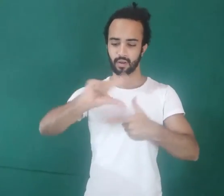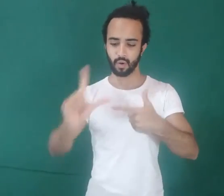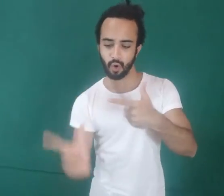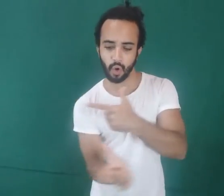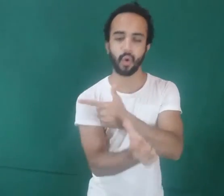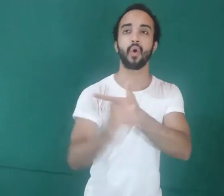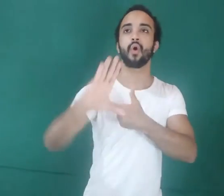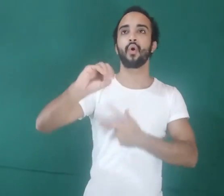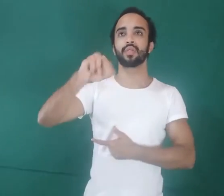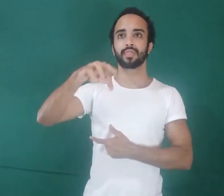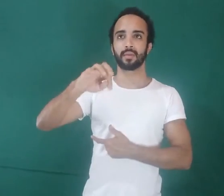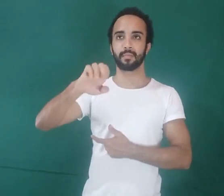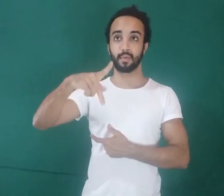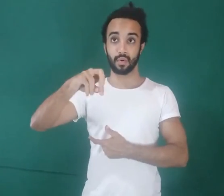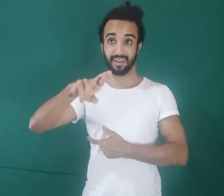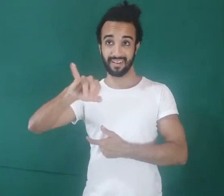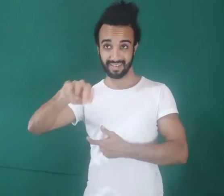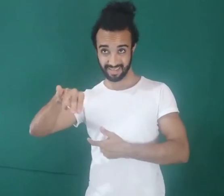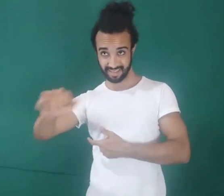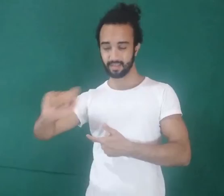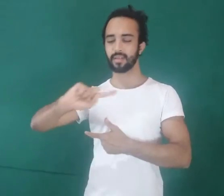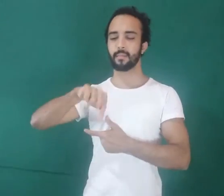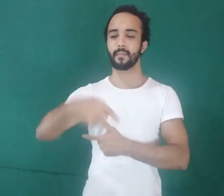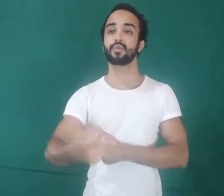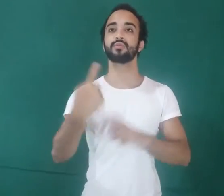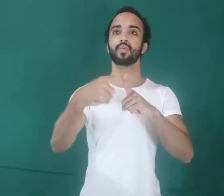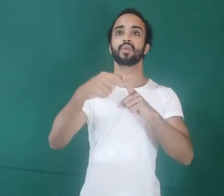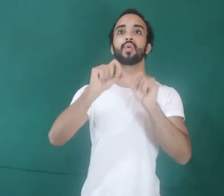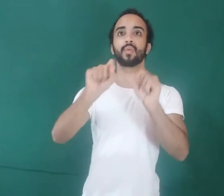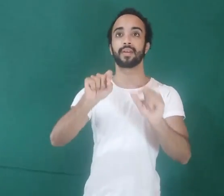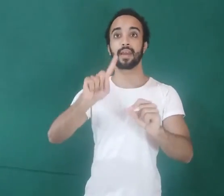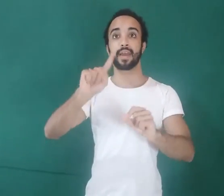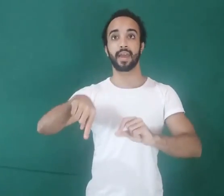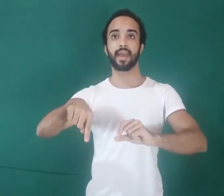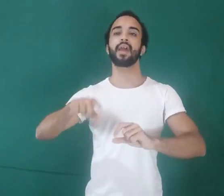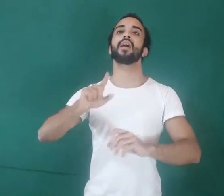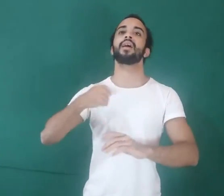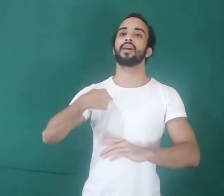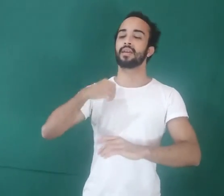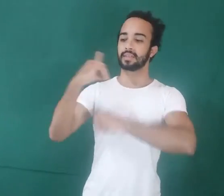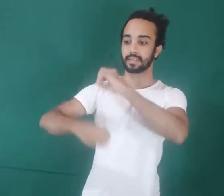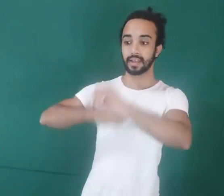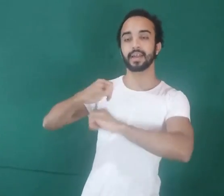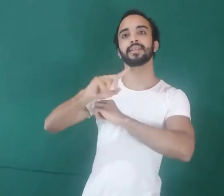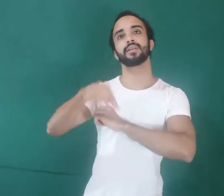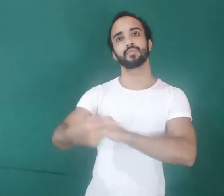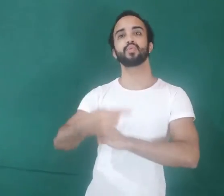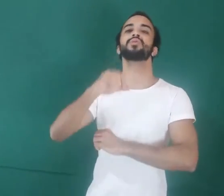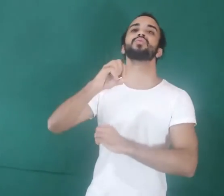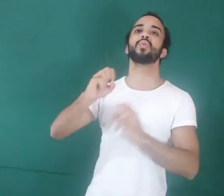pós-contemporâneas. Porque a gente já tá Para mim, já é bom pós-internet. A gente já tá caminhando para um lugar de pós-humanidade.